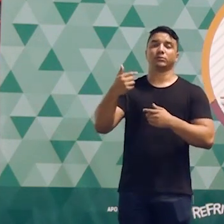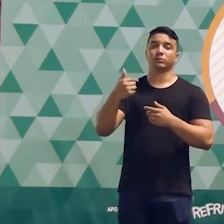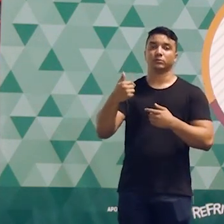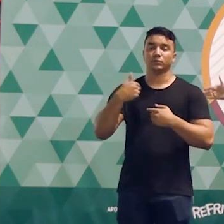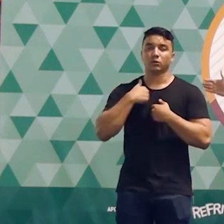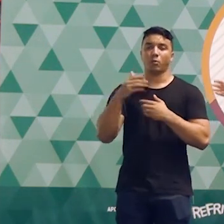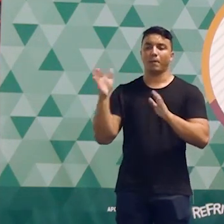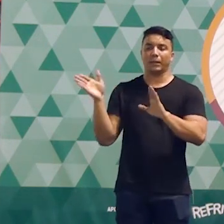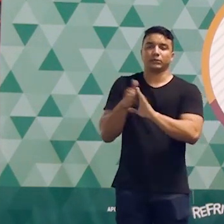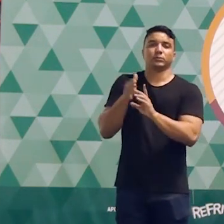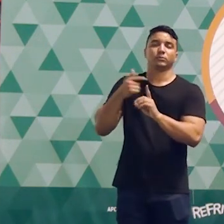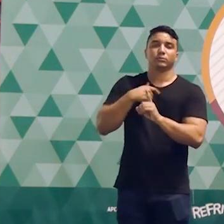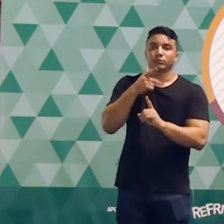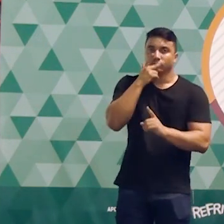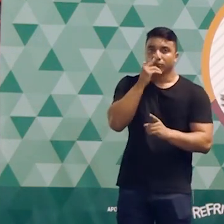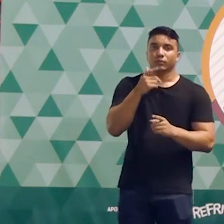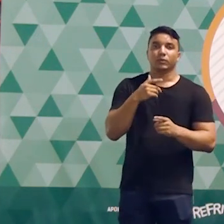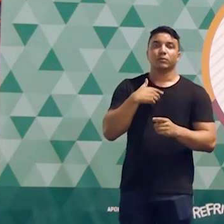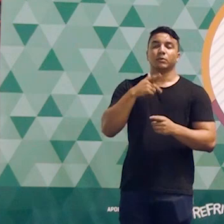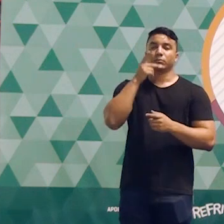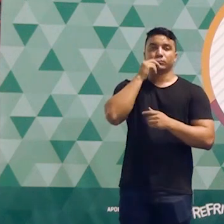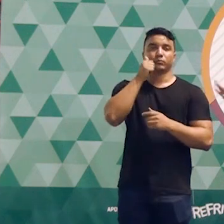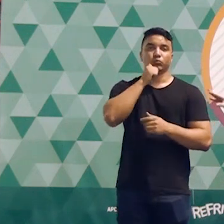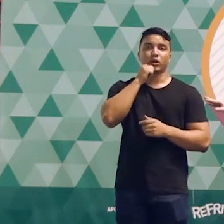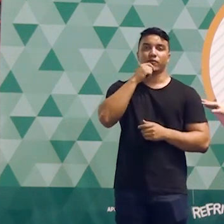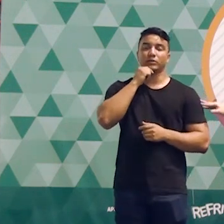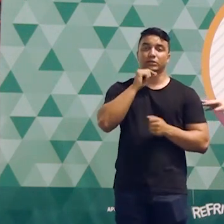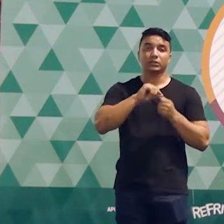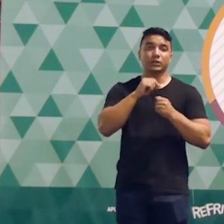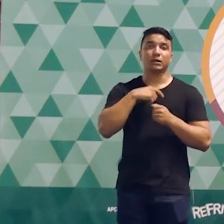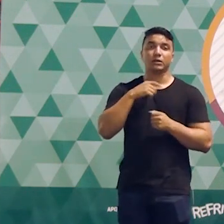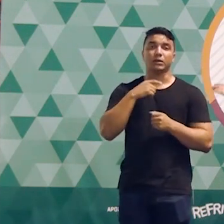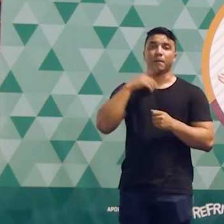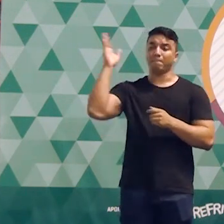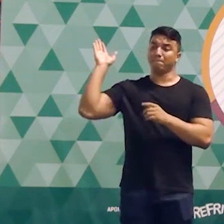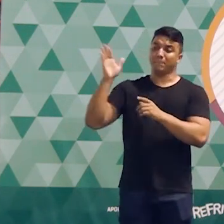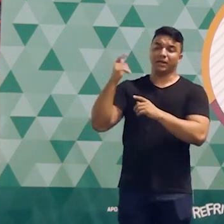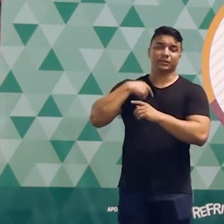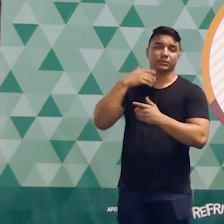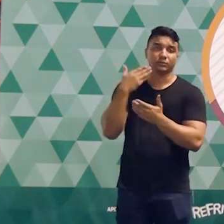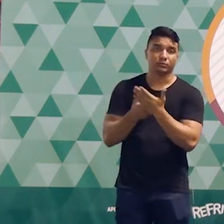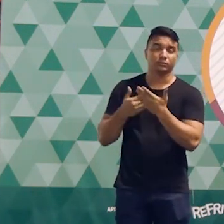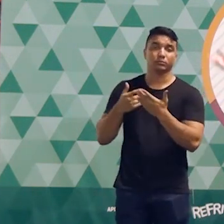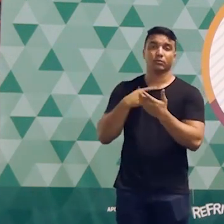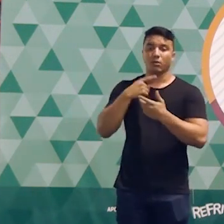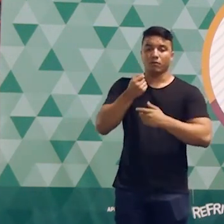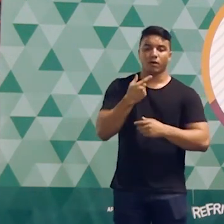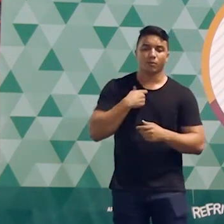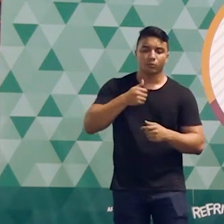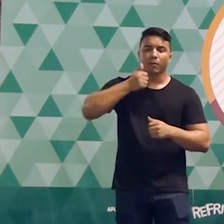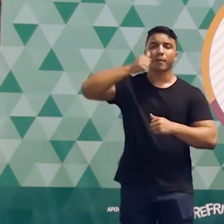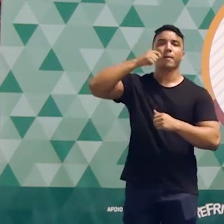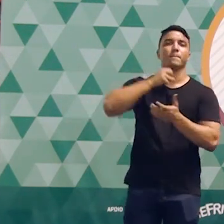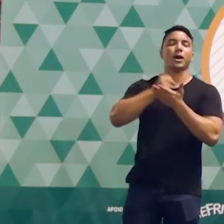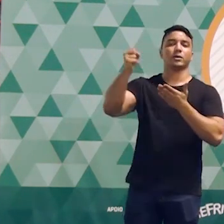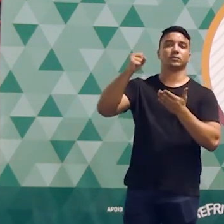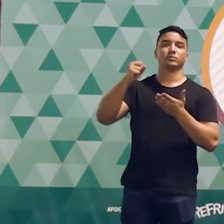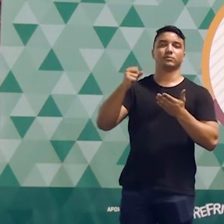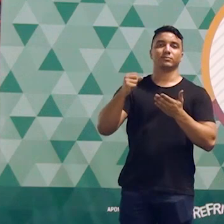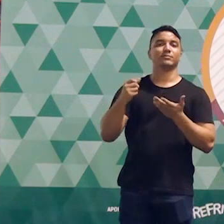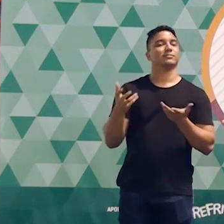cutucão ou bater, né? Homem, pelo menos, é desse jeito. As mulheres, não sei se faz isso, mas um amigo faz logo aquela porrada. E aí ele diz, não, mas vamos tomar uma que passa.